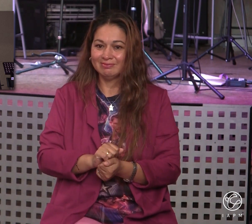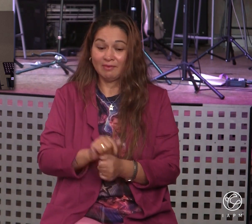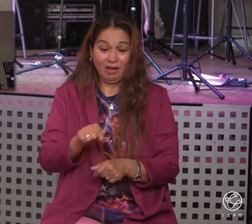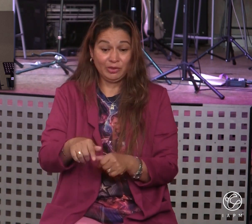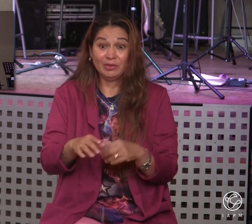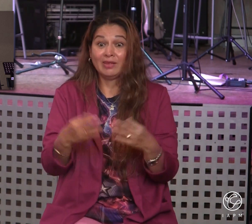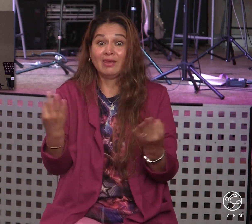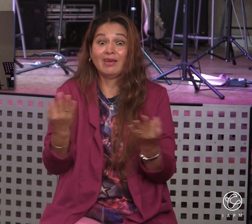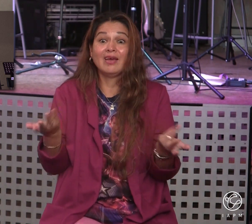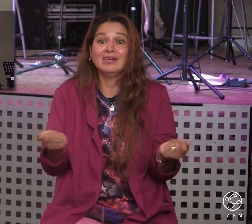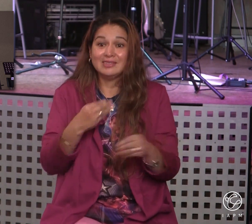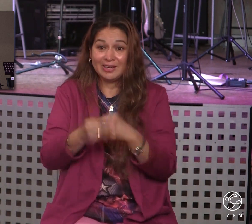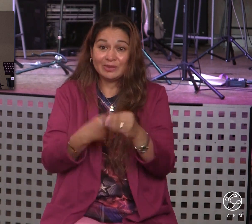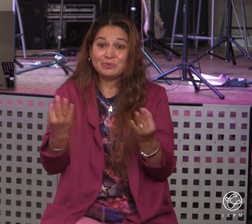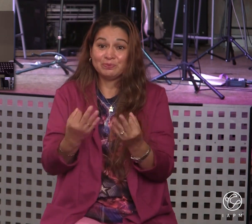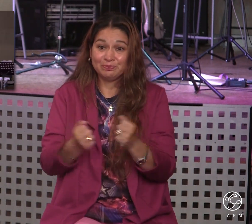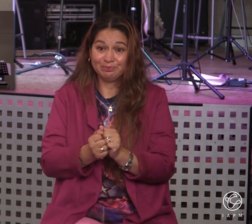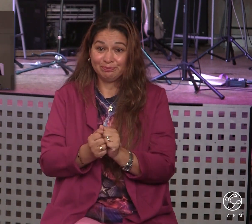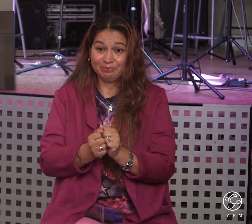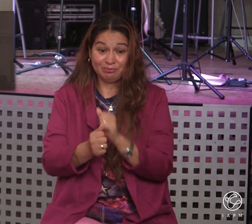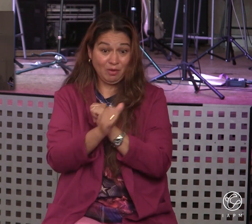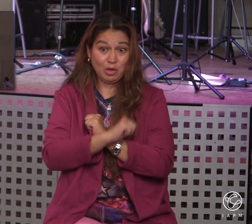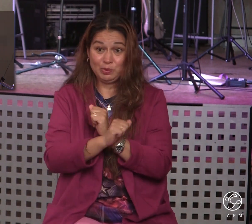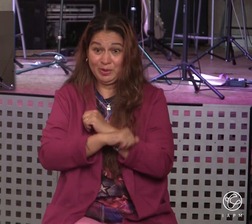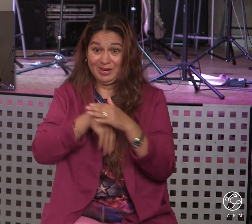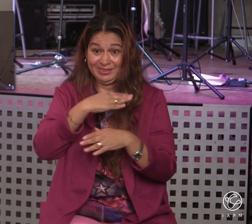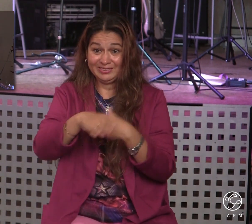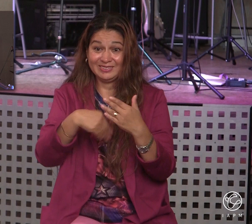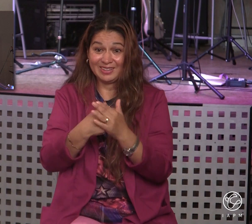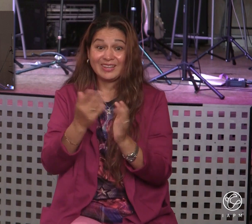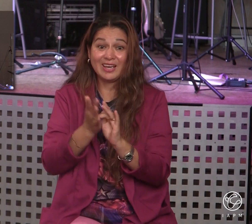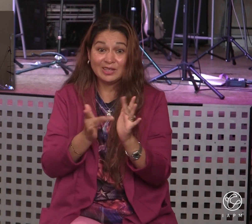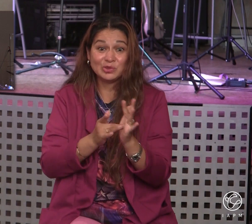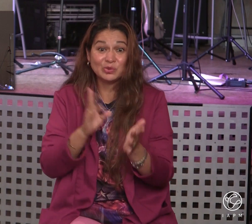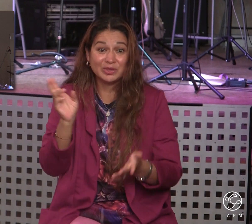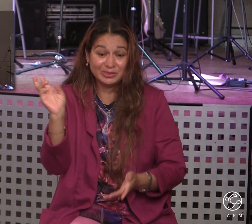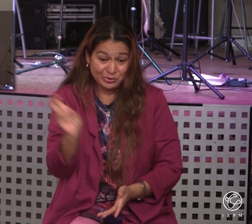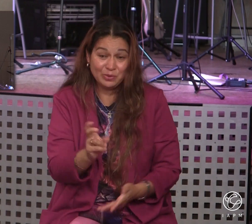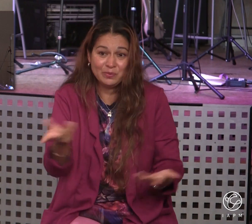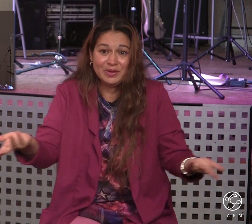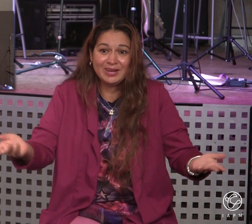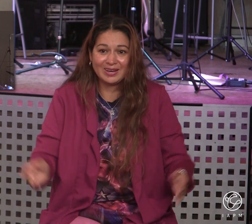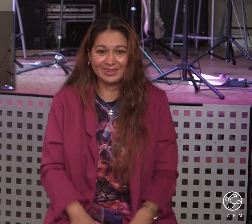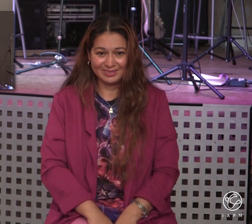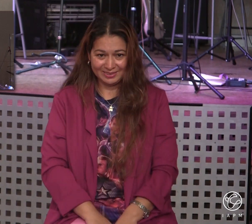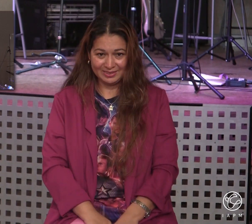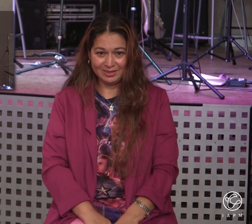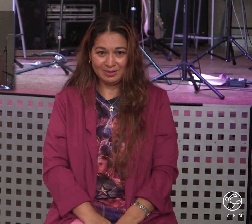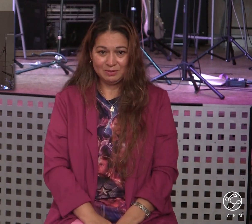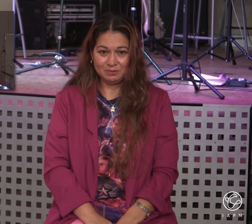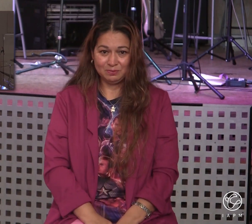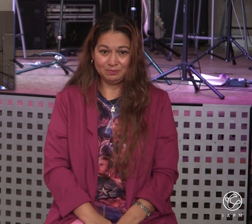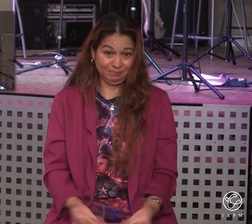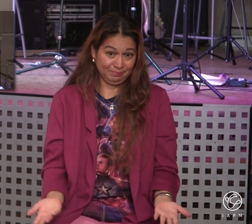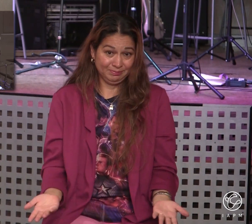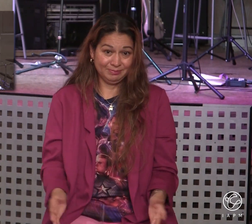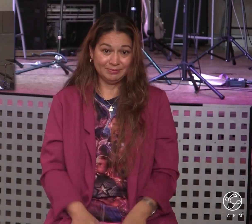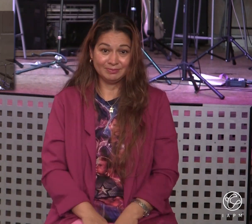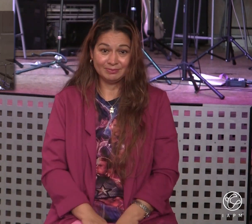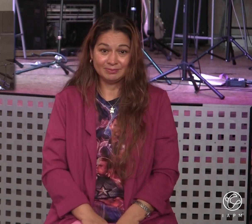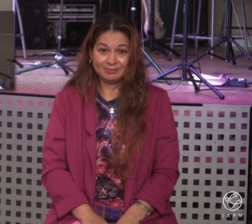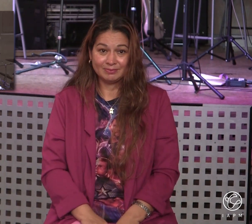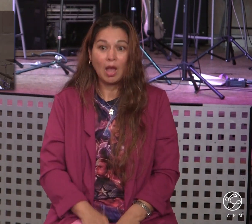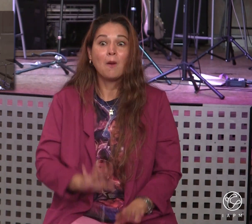Porque, y si no lo sabe, ¿para qué desciende del monte y se va por el